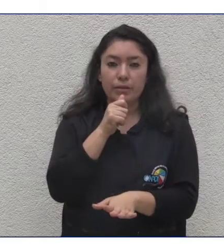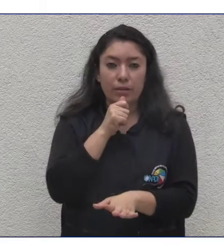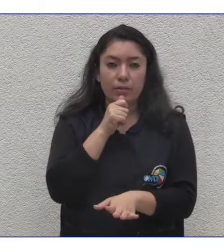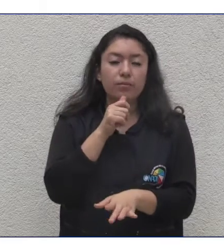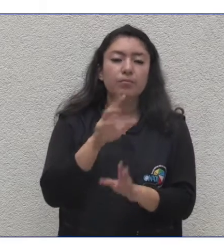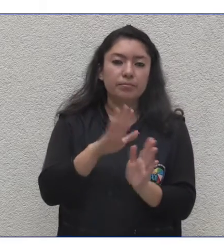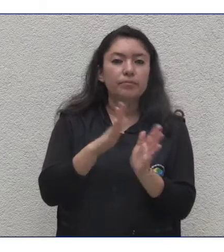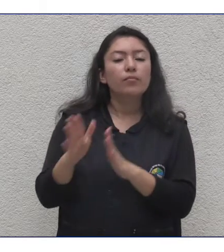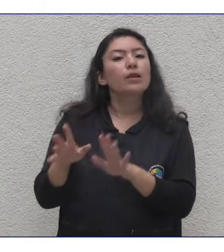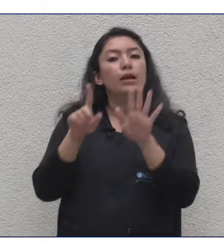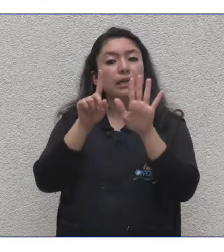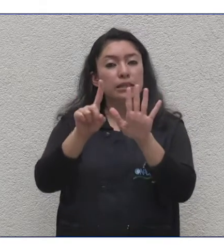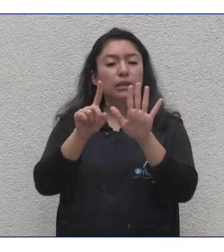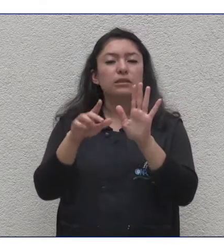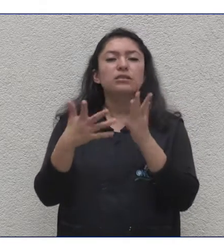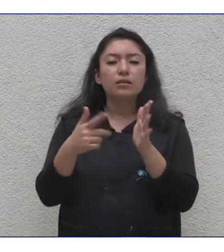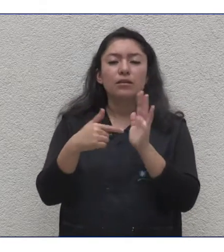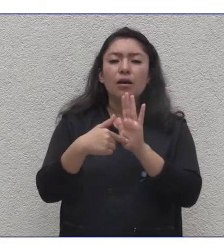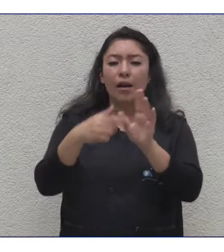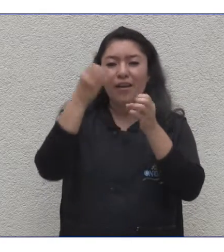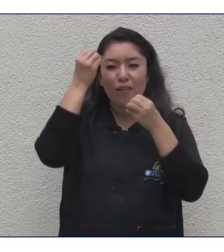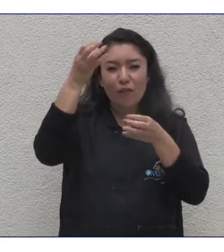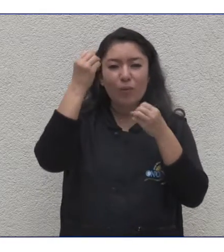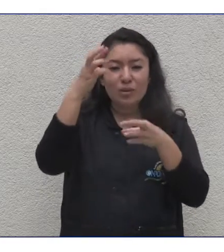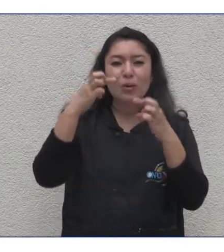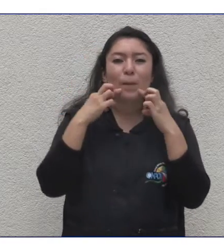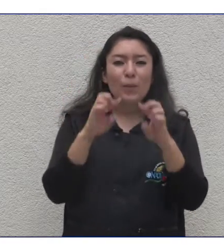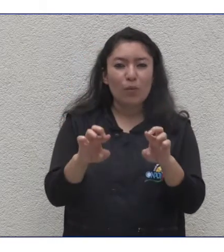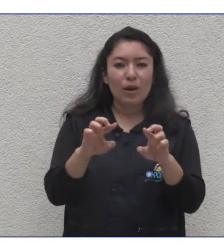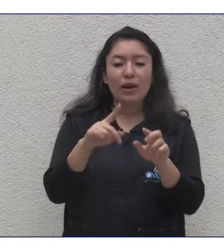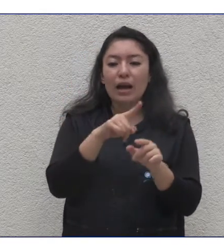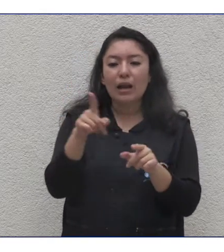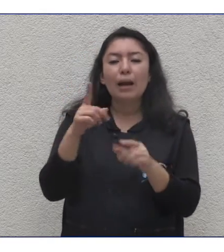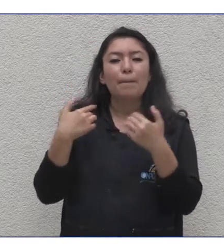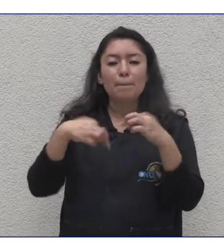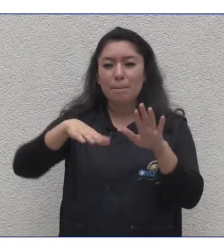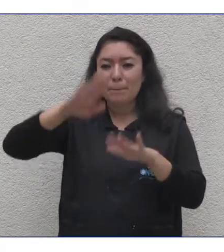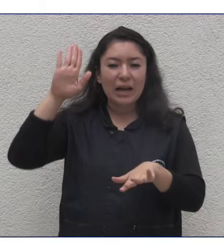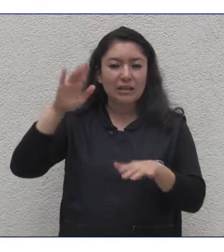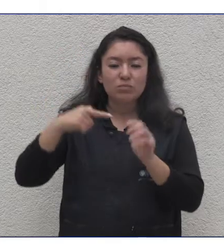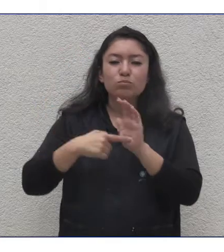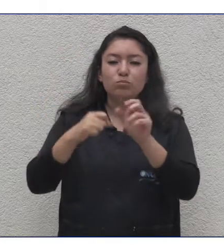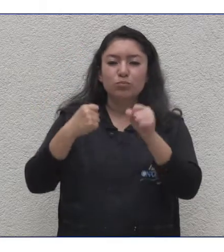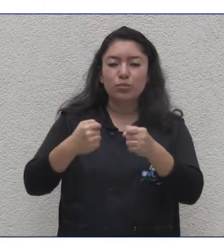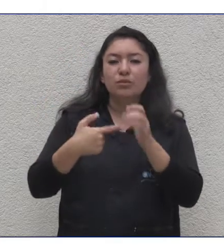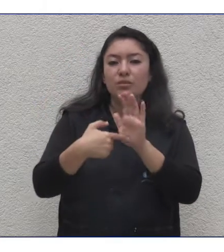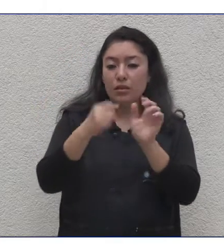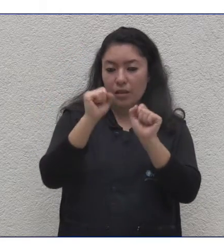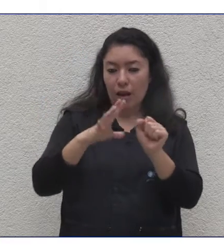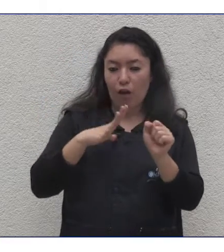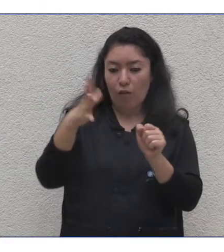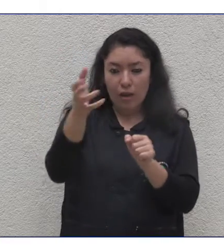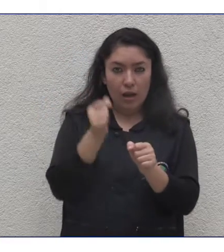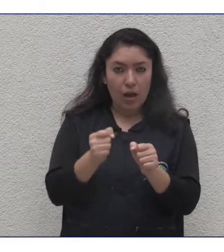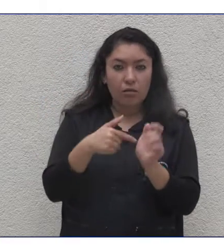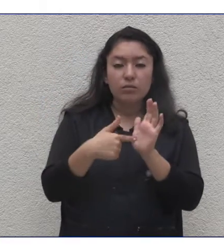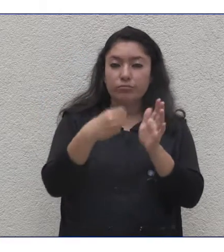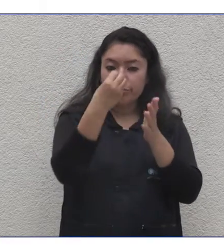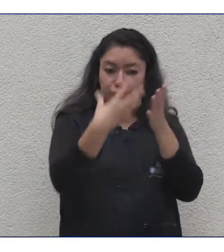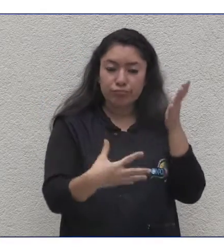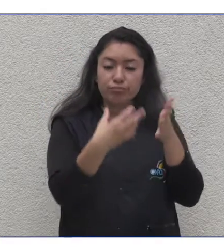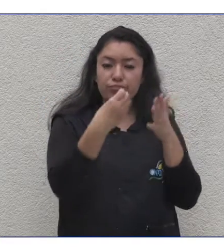confidencialidad. 6. Información pública. Es la información en poder de los sujetos obligados contenida en los